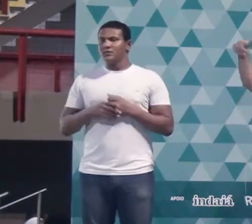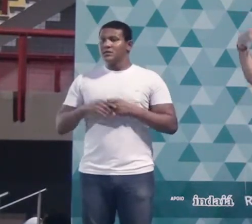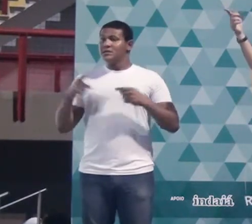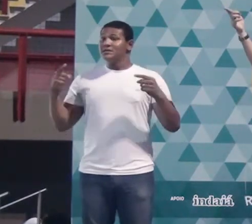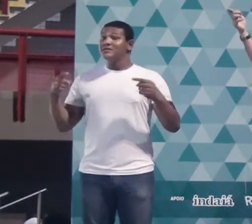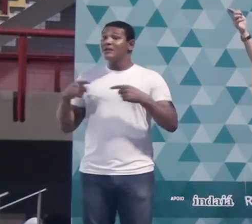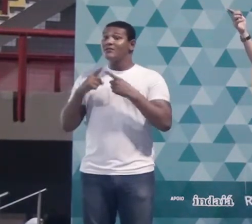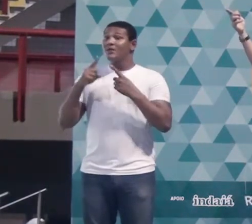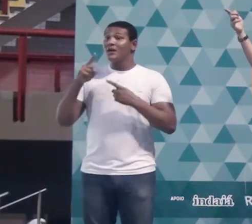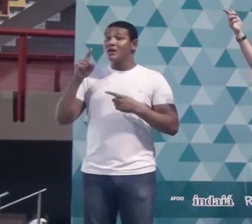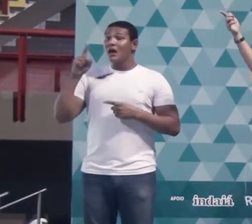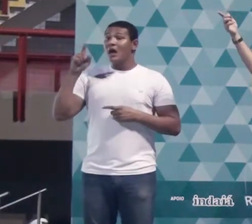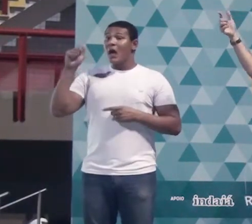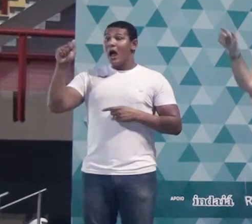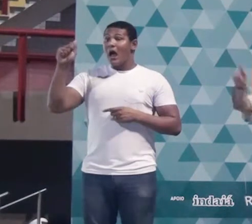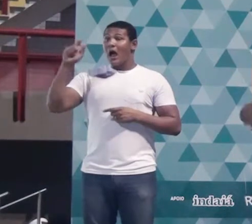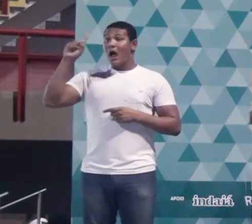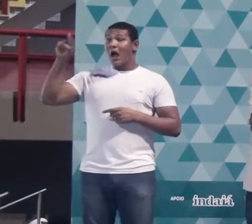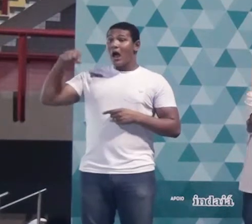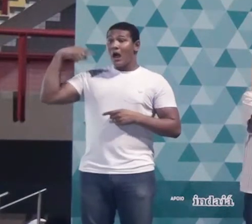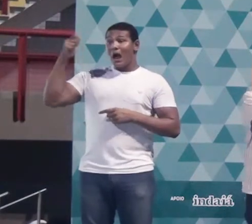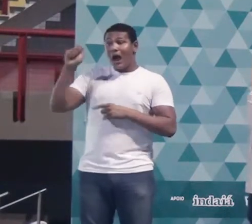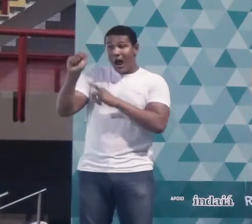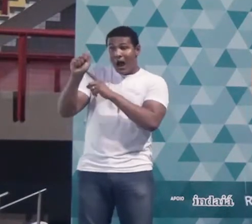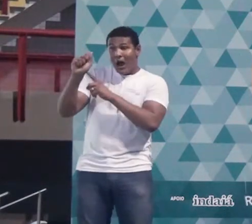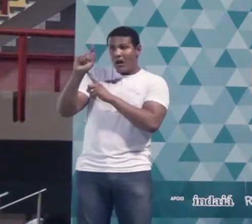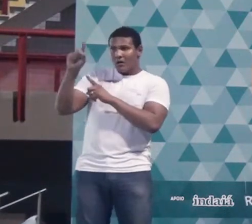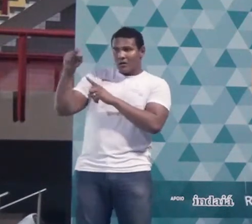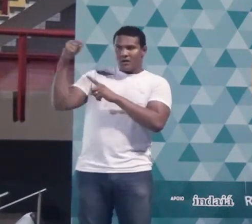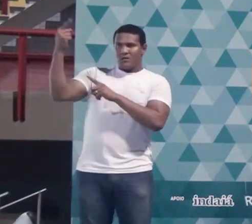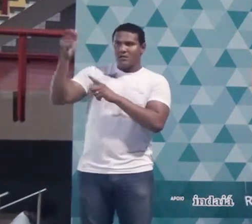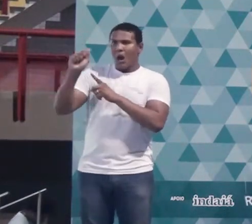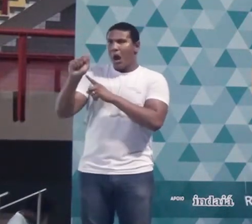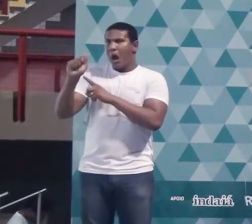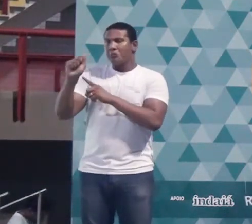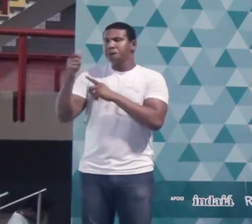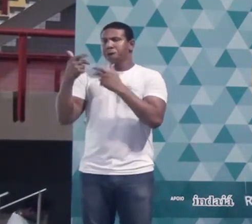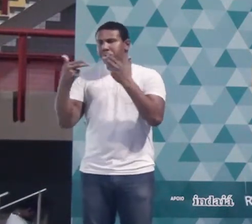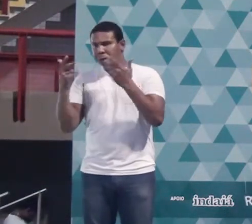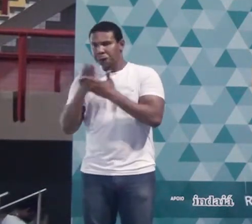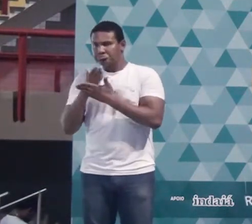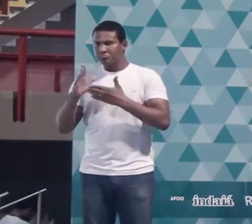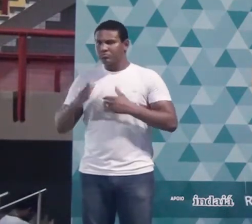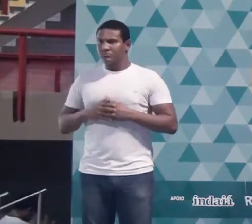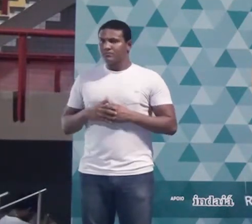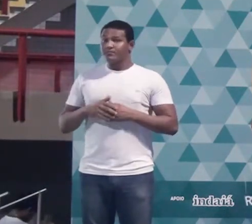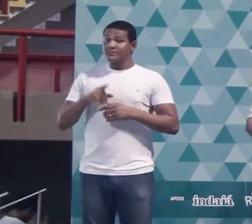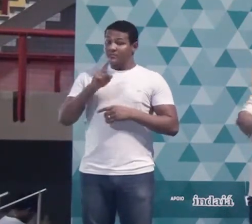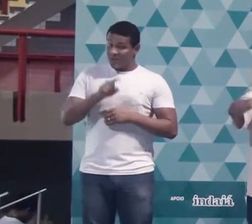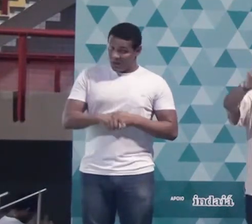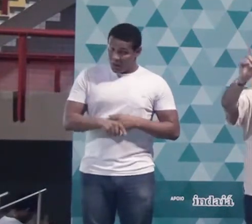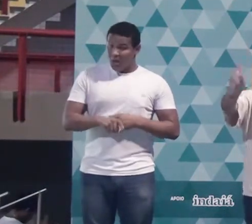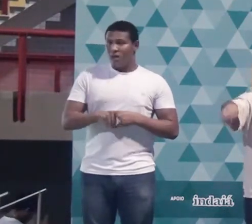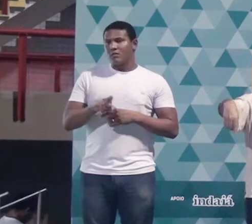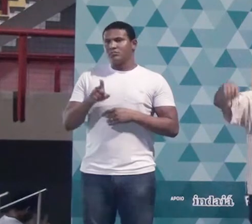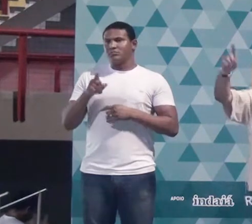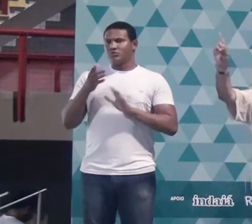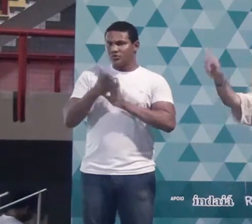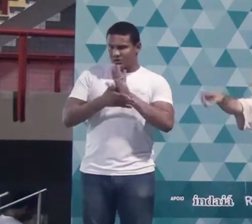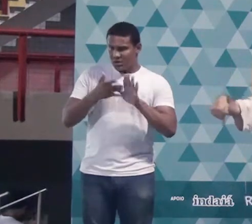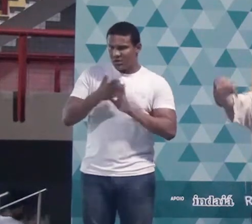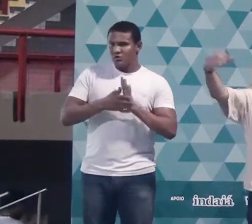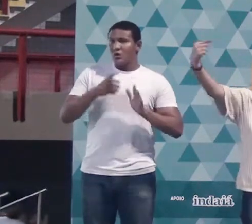refere a alguma coisa. Como é que fica a frase? O texto a cujas ideias